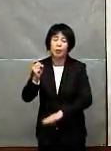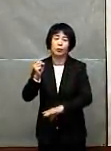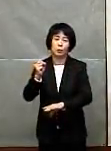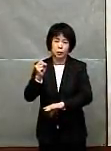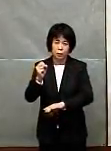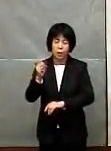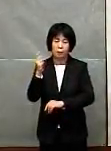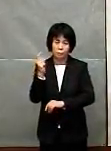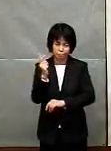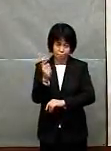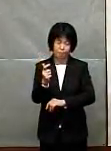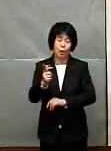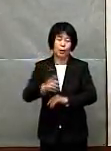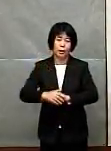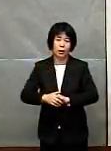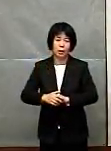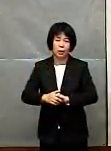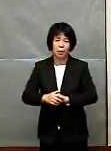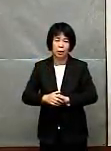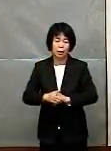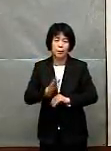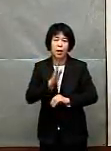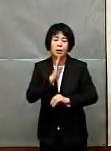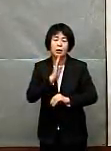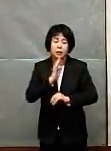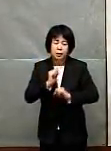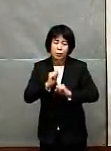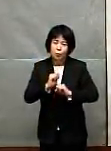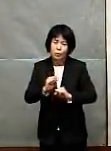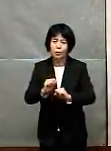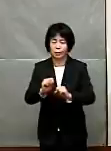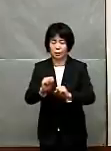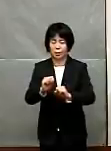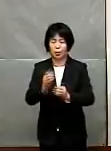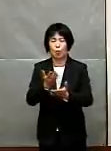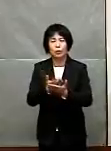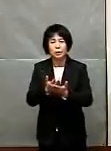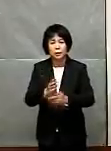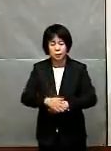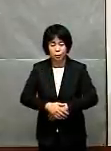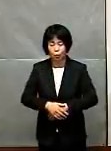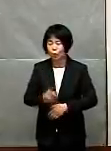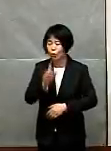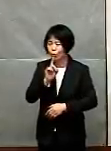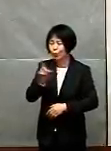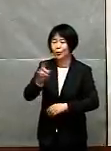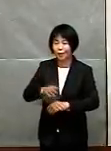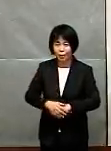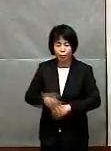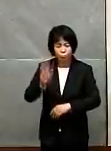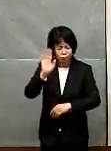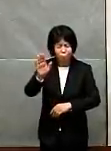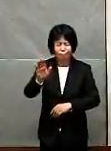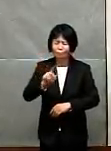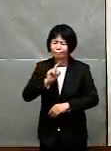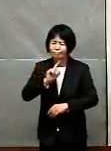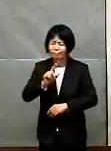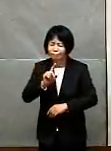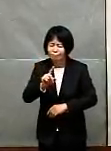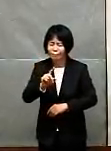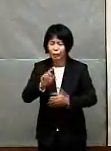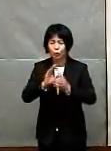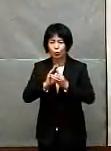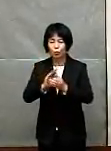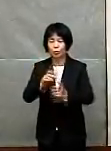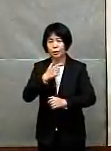れは実行していただきたいということを申し上げてきたし、これからも申し上げていこうと思っ